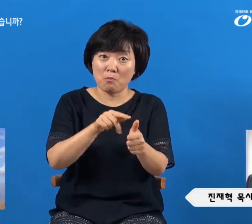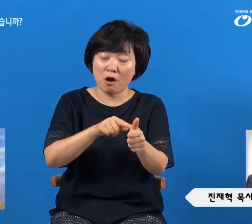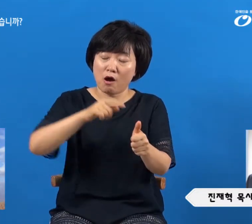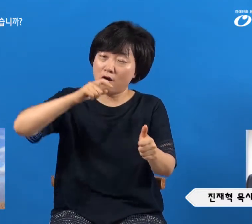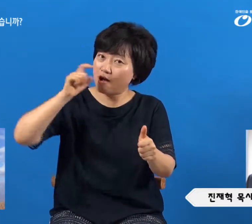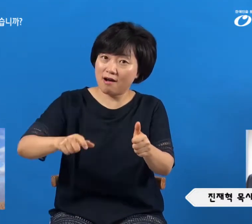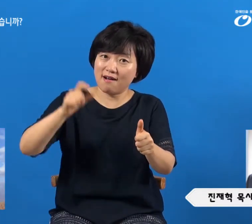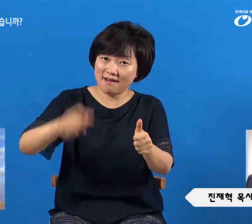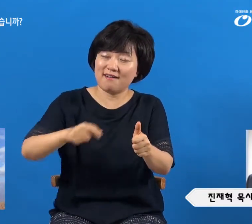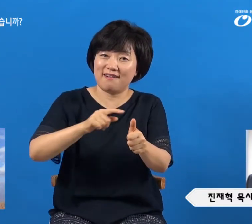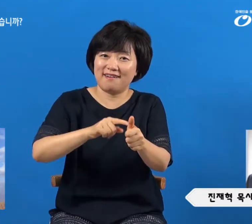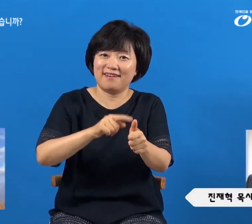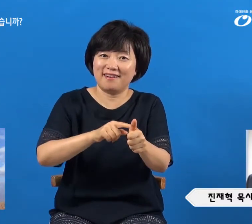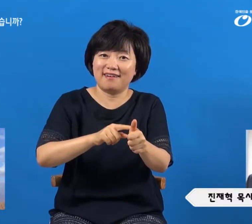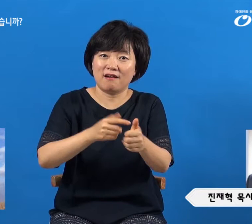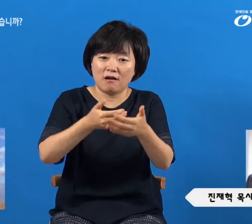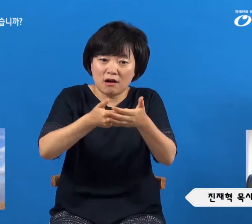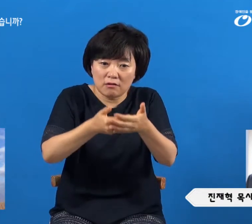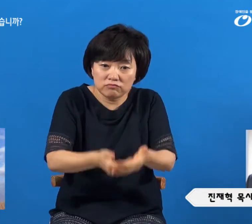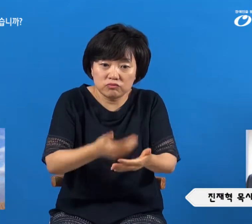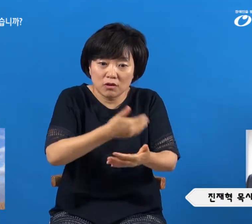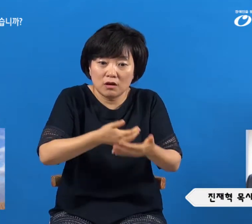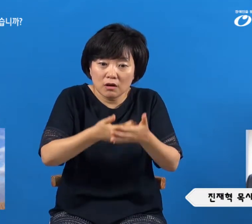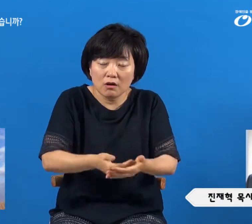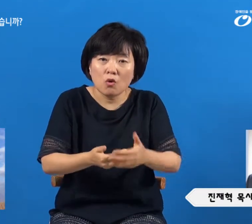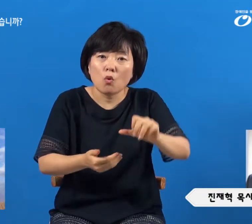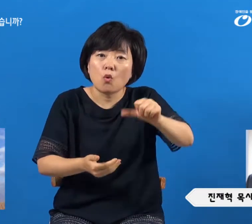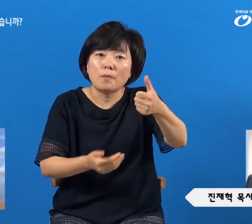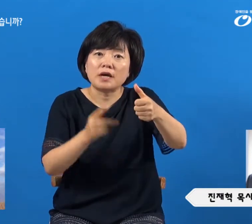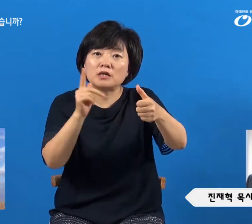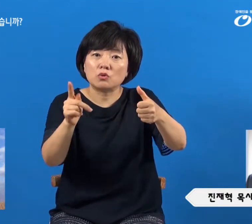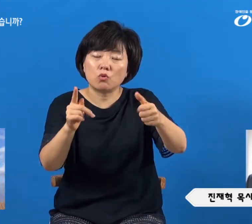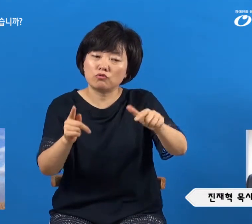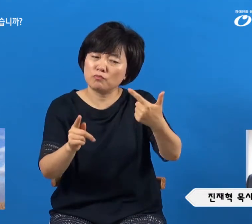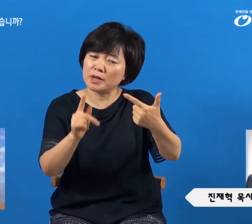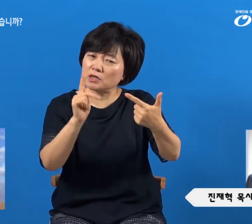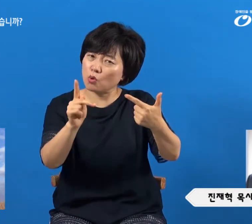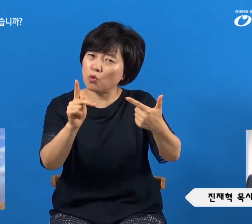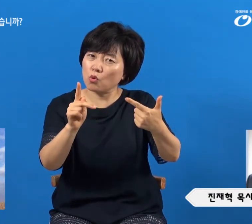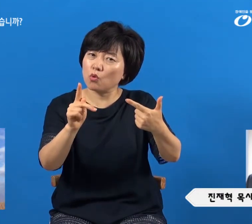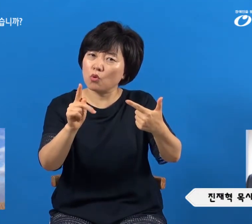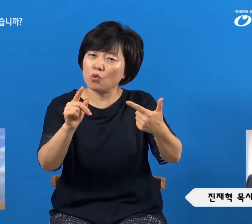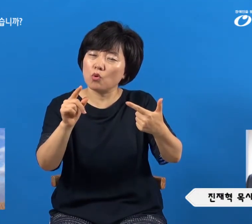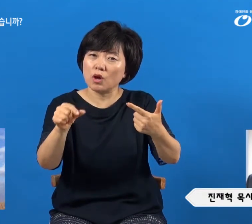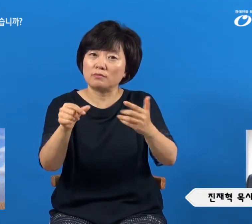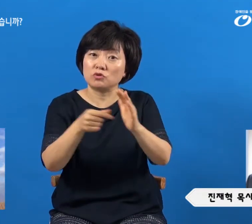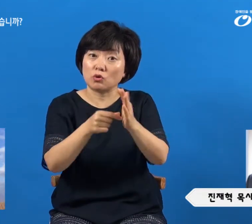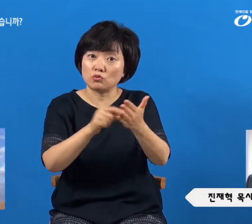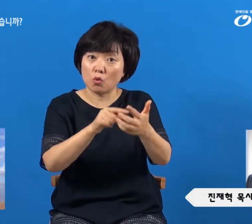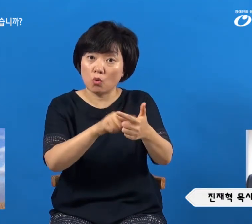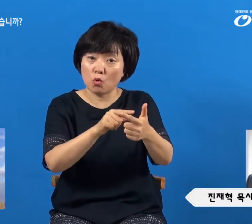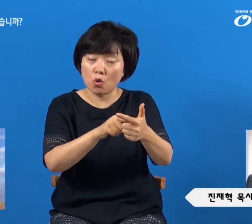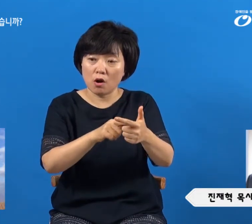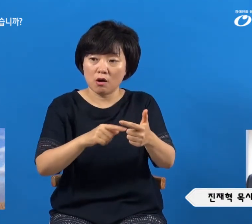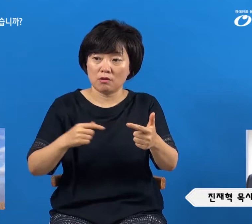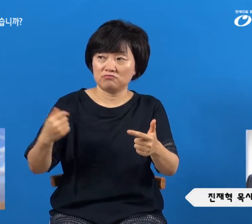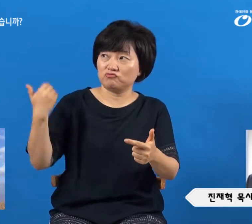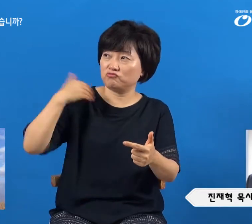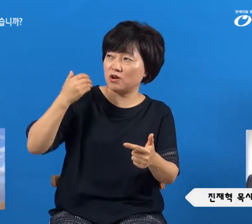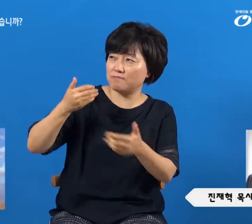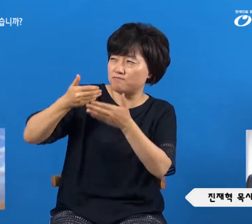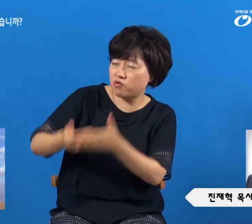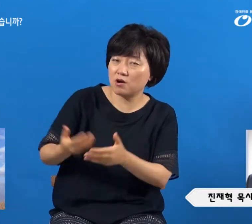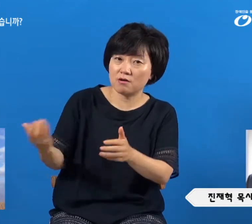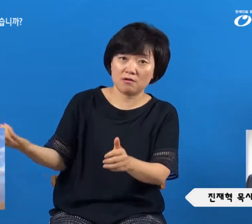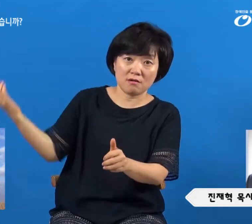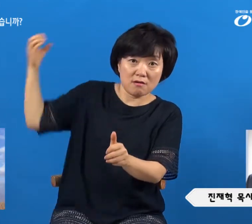동물인지 모릅니다. 말의 무게가 거의 500kg에서 600kg 정도 됩니다. 그래서 웬만한 무게를